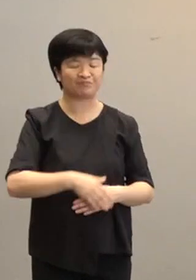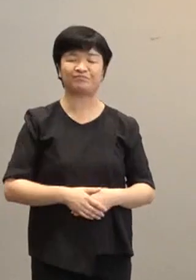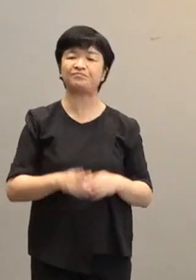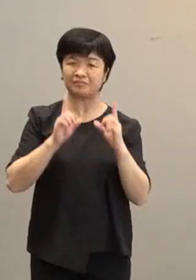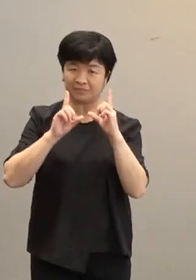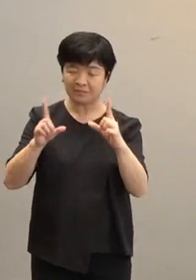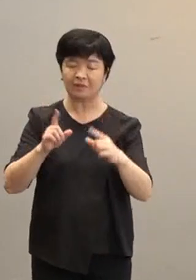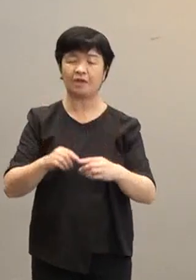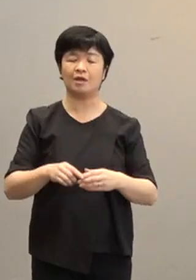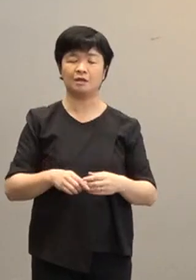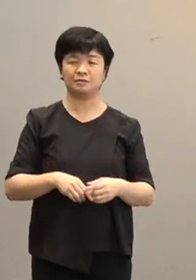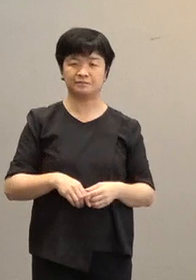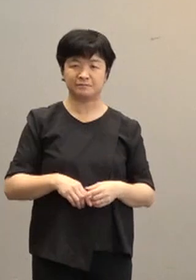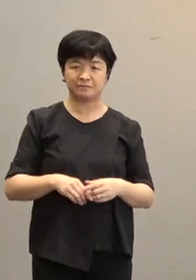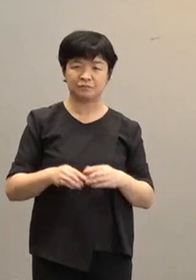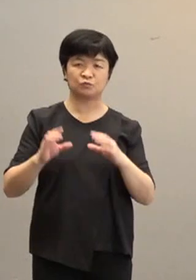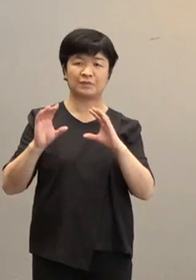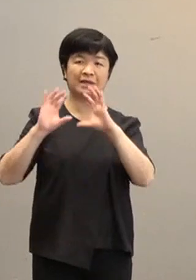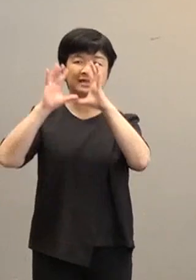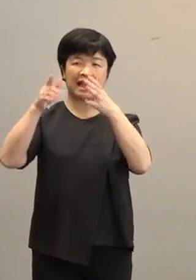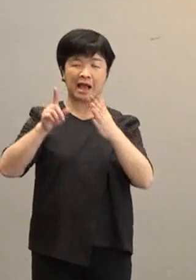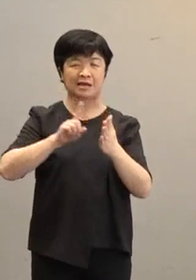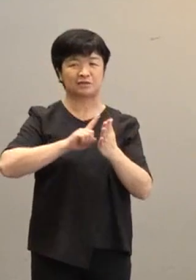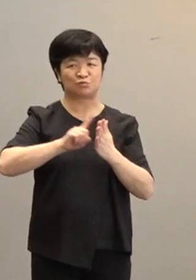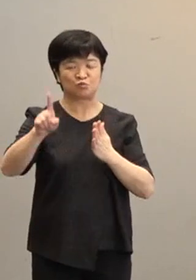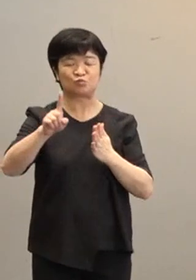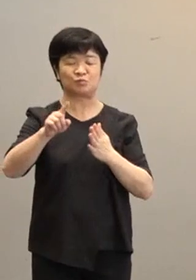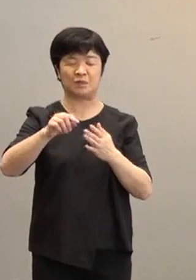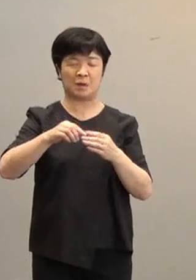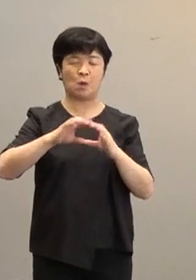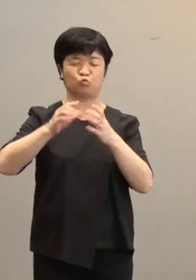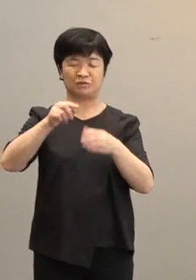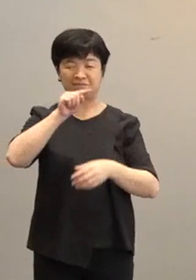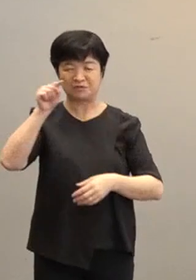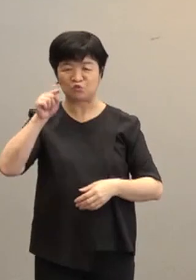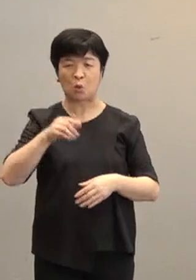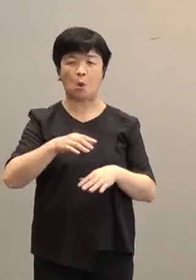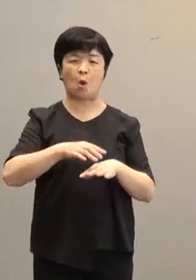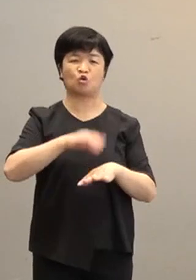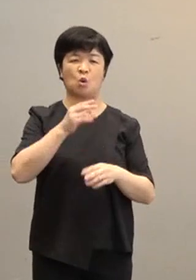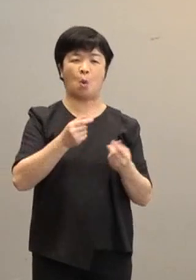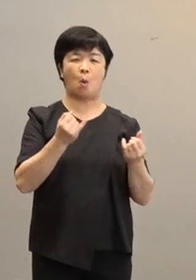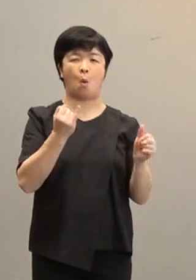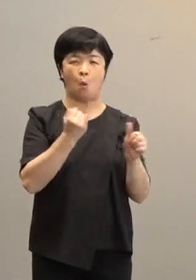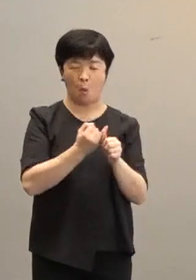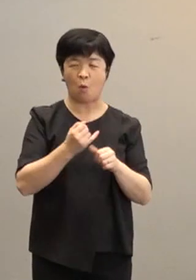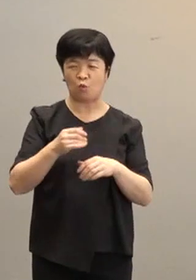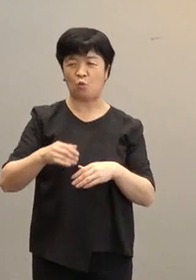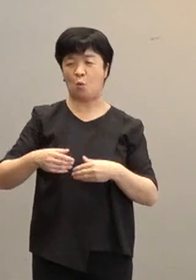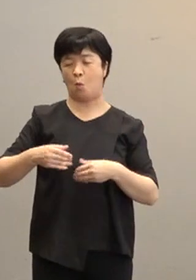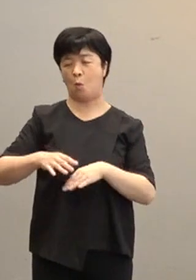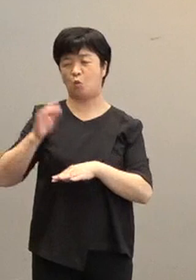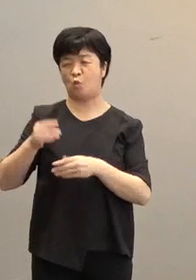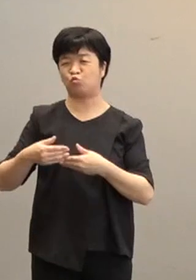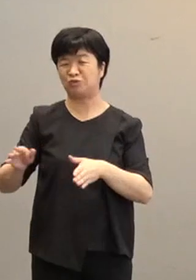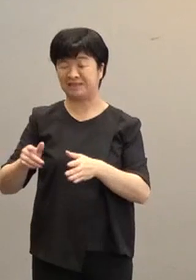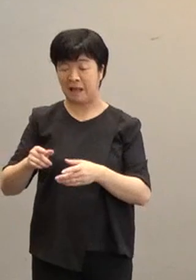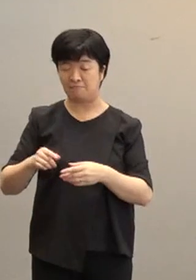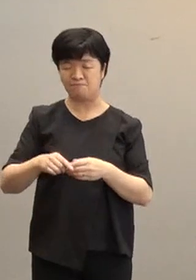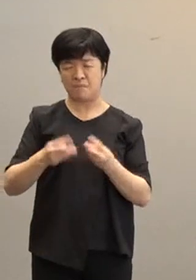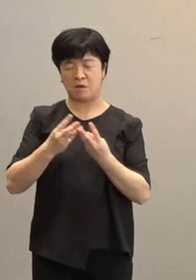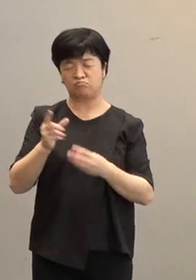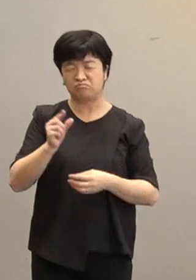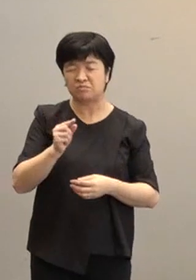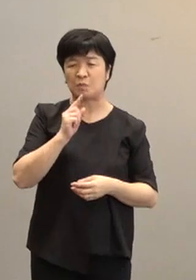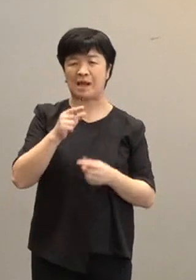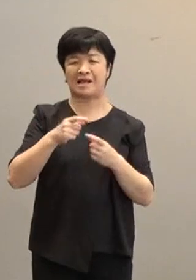進国の中でこの初婚と初産がこう逆転していない国というのは日本だけに今なってきていますので、そういった意味ではこの国がまあ